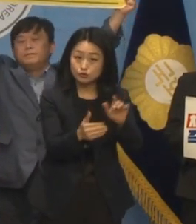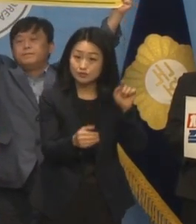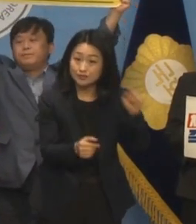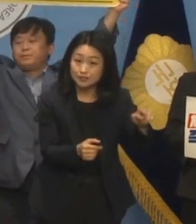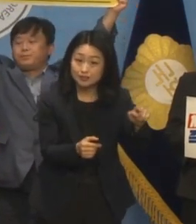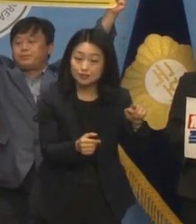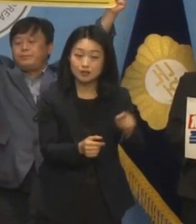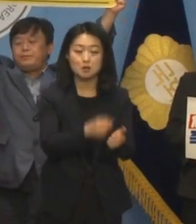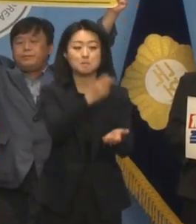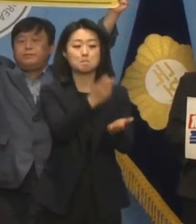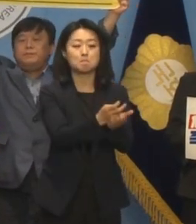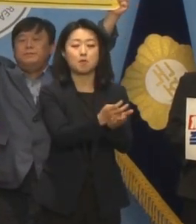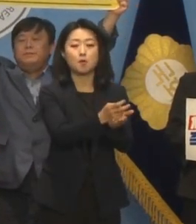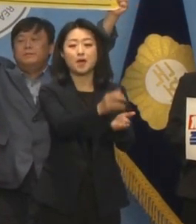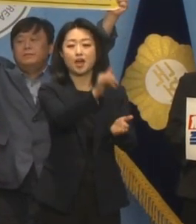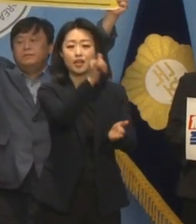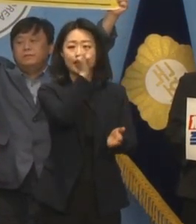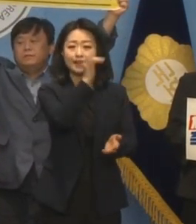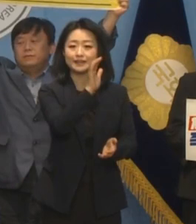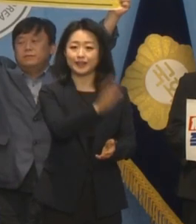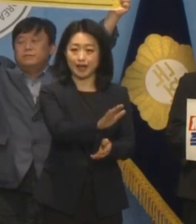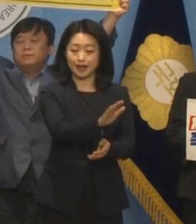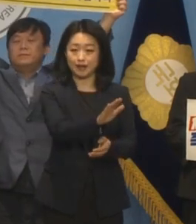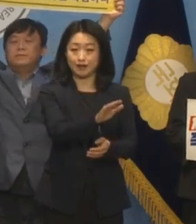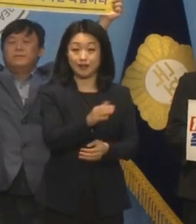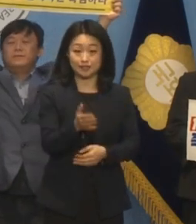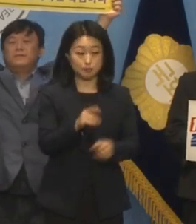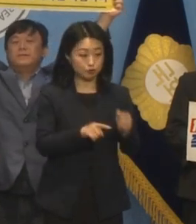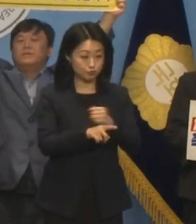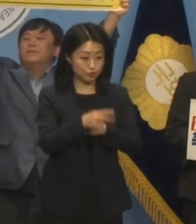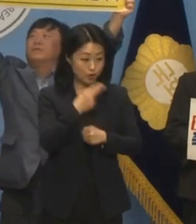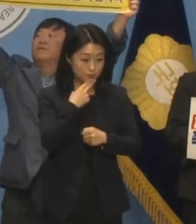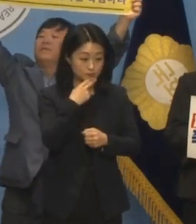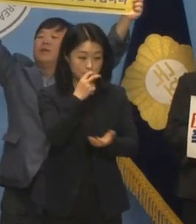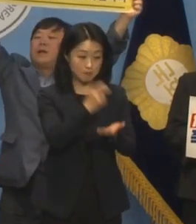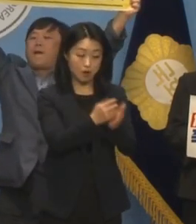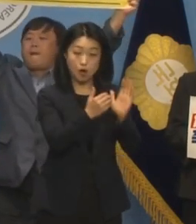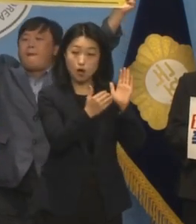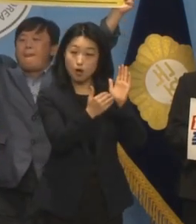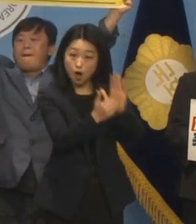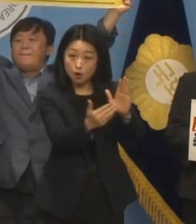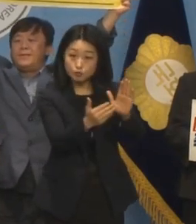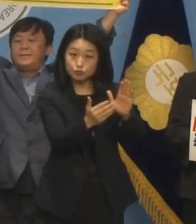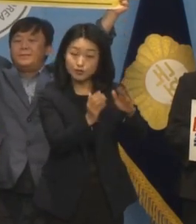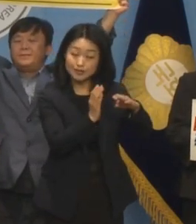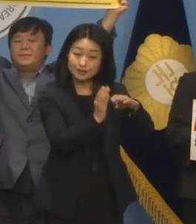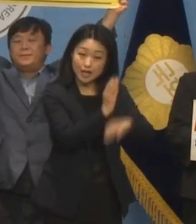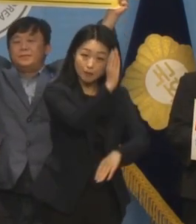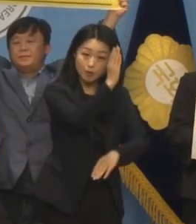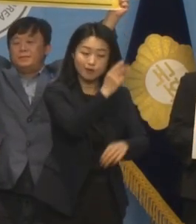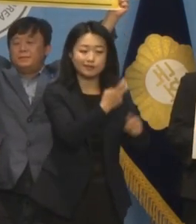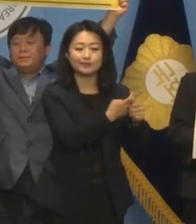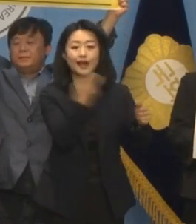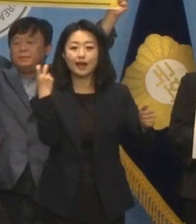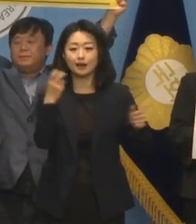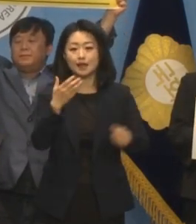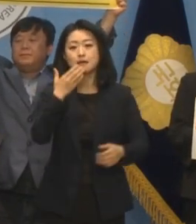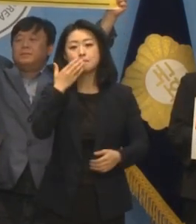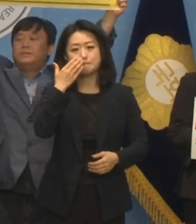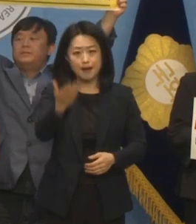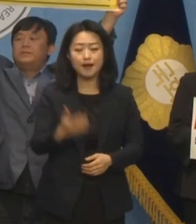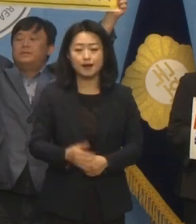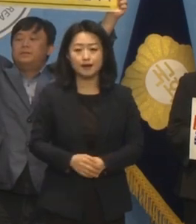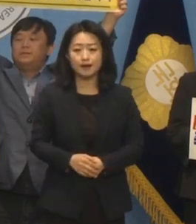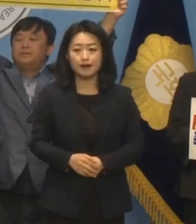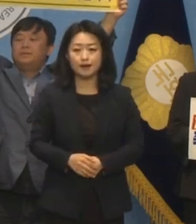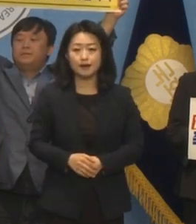보장한 권리라고 하지만 정당한 이유가 없는 법률안 거부권 남용은 탄핵 소추가 될